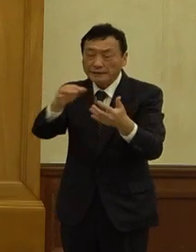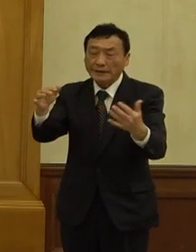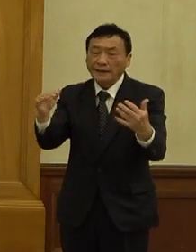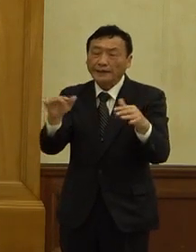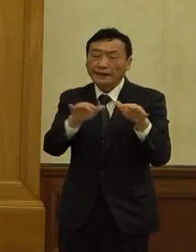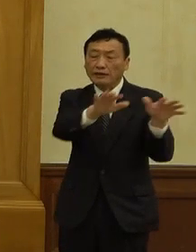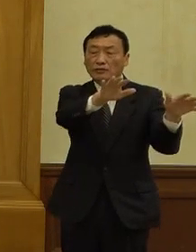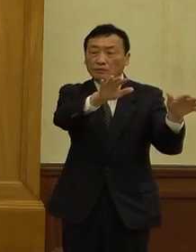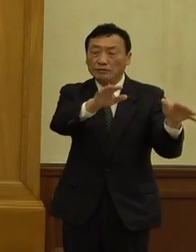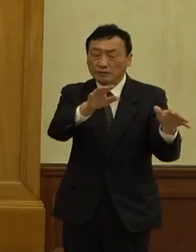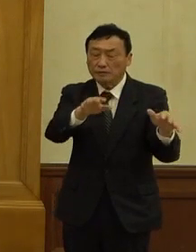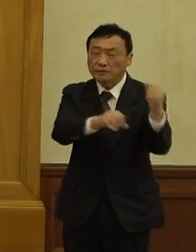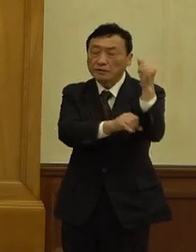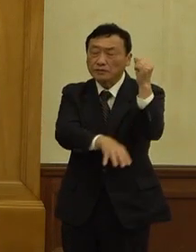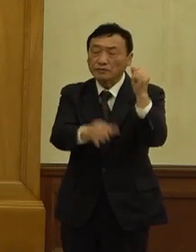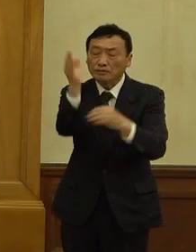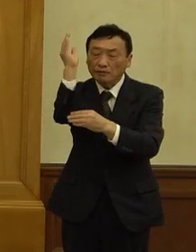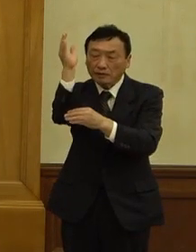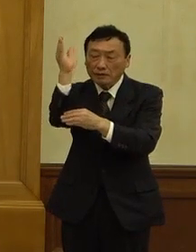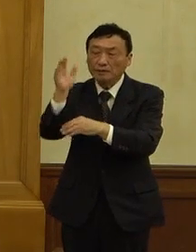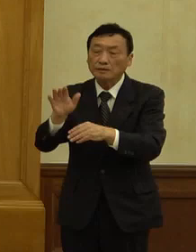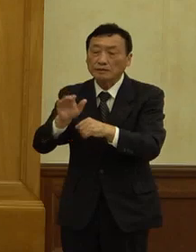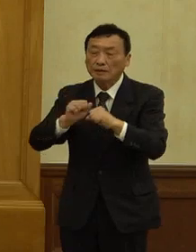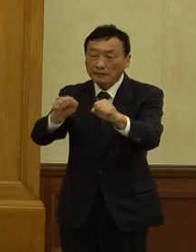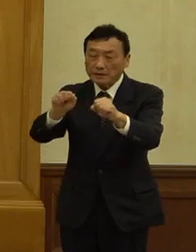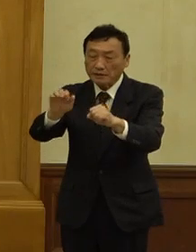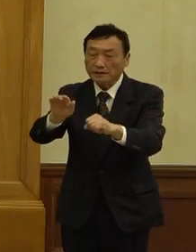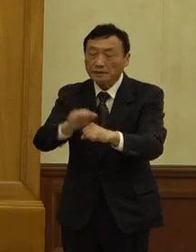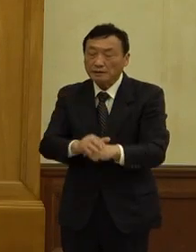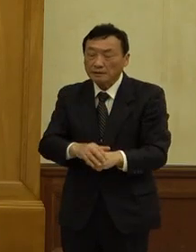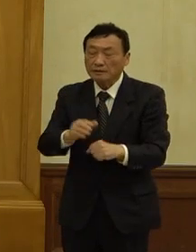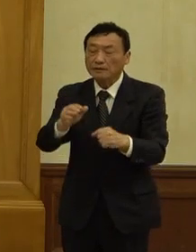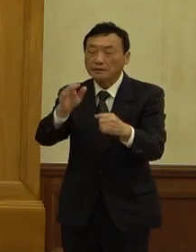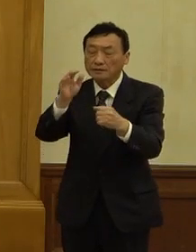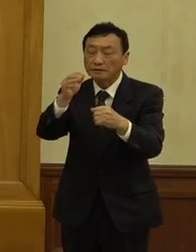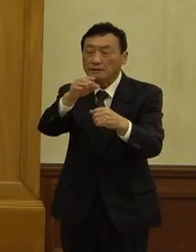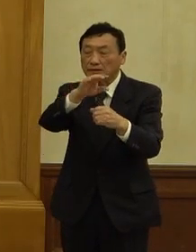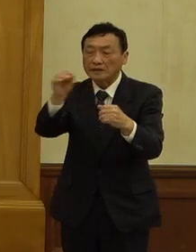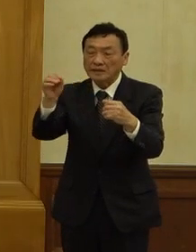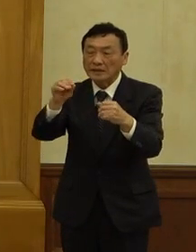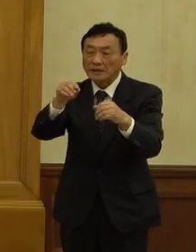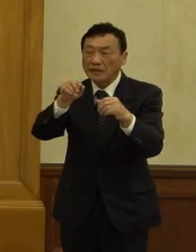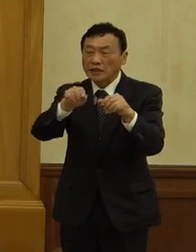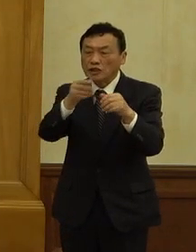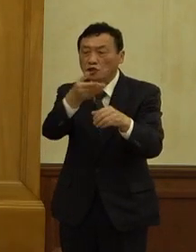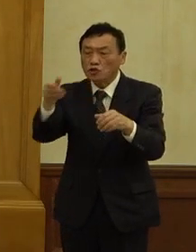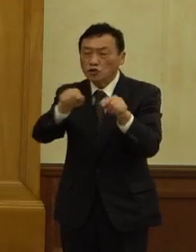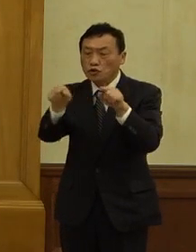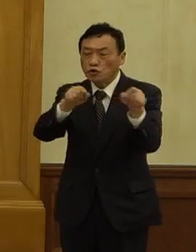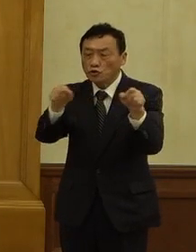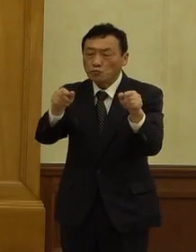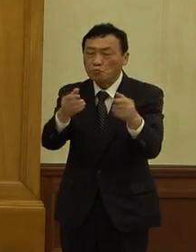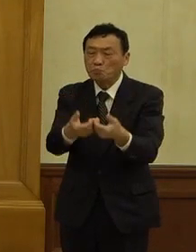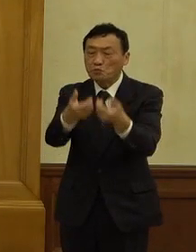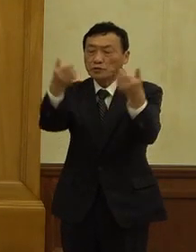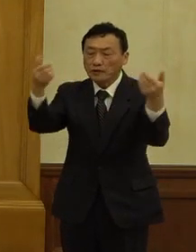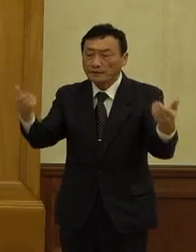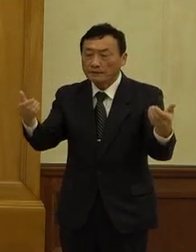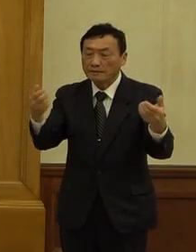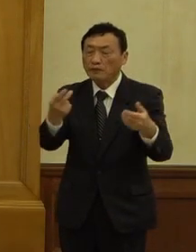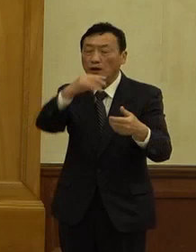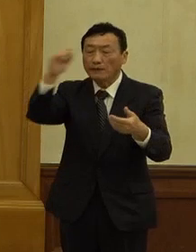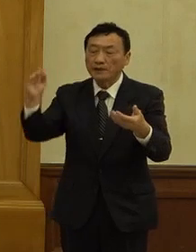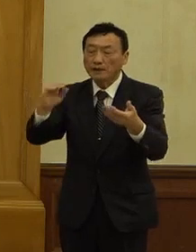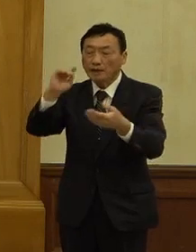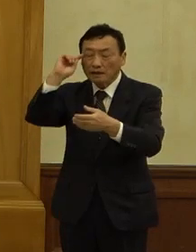。引き続きまして治水文献富山で考える土砂災害対策、立山砂